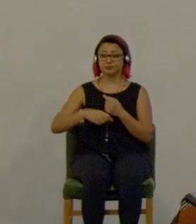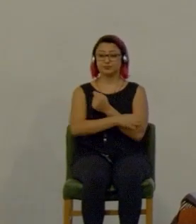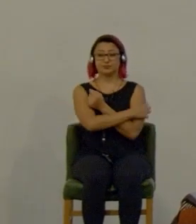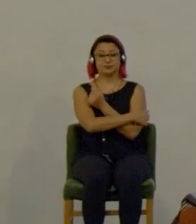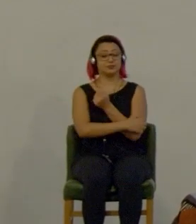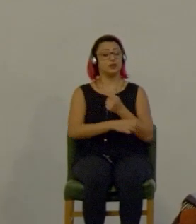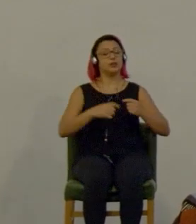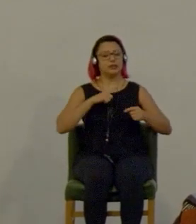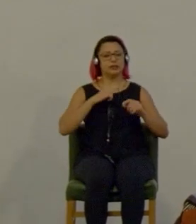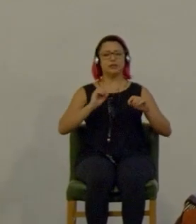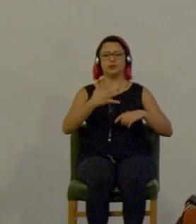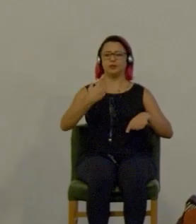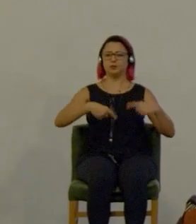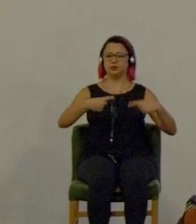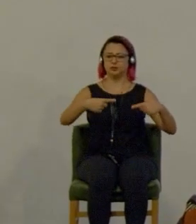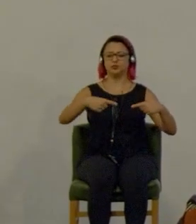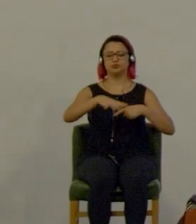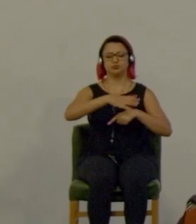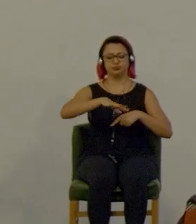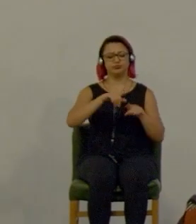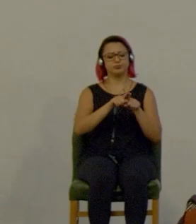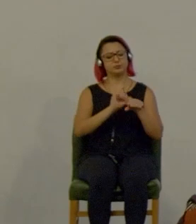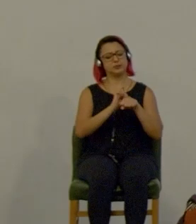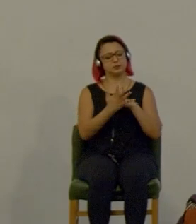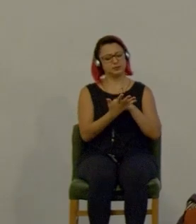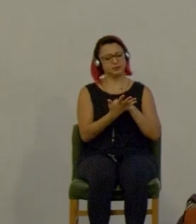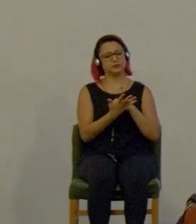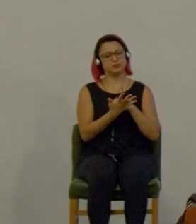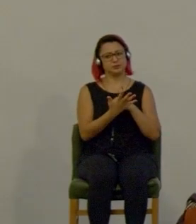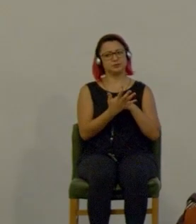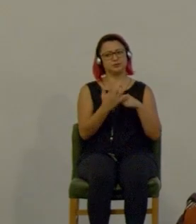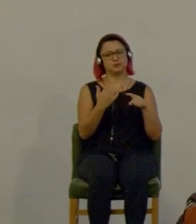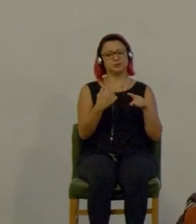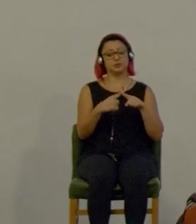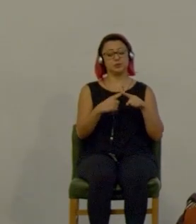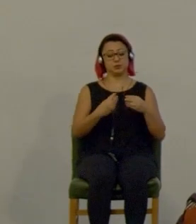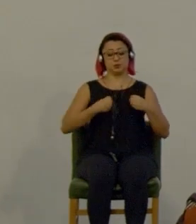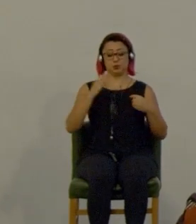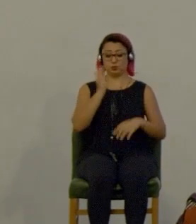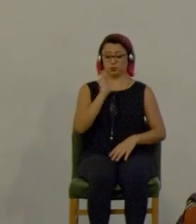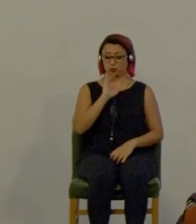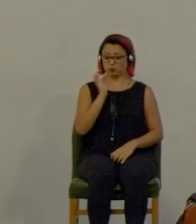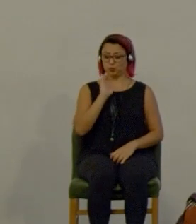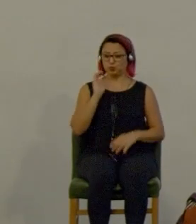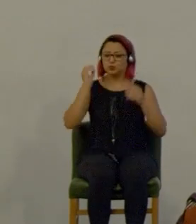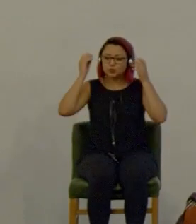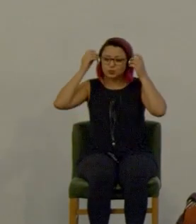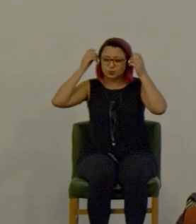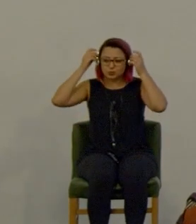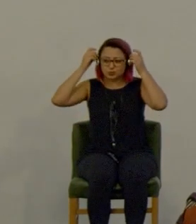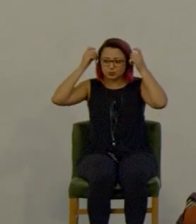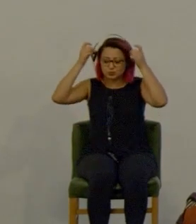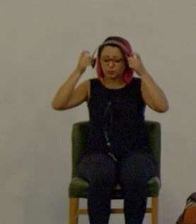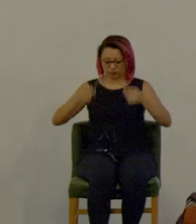com os eventos políticos recentes aqui no Brasil e a pandemia, né? Quando, de fato, isso trouxe um senso de urgência, onde,